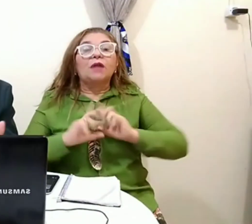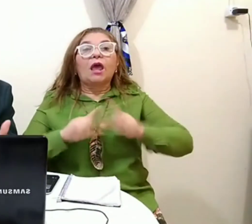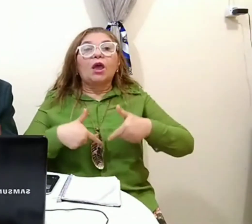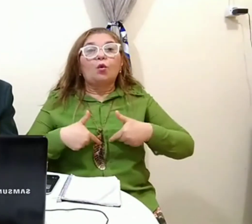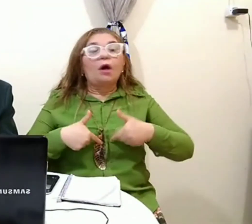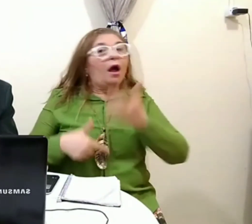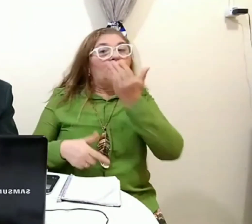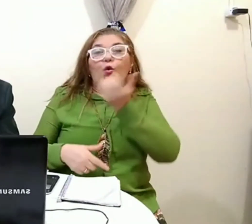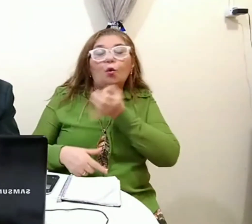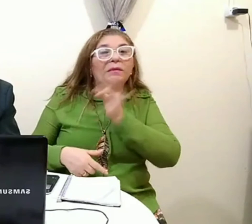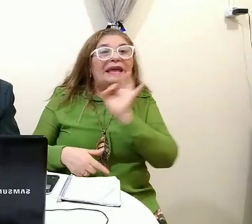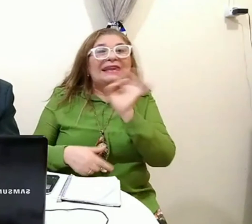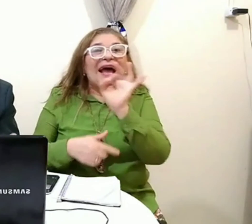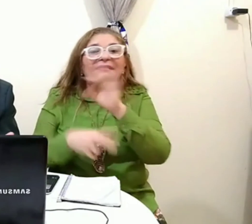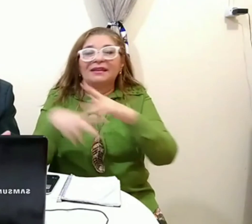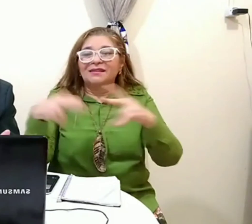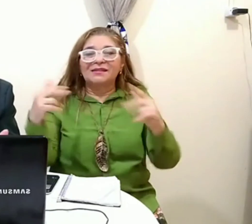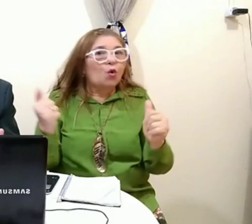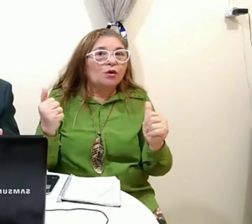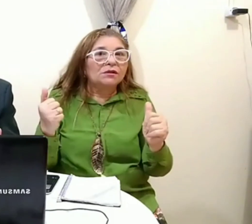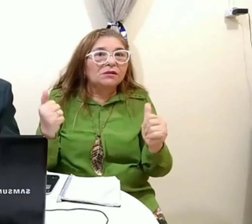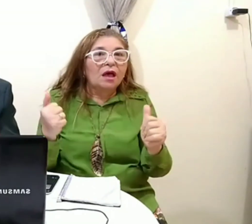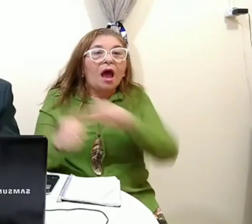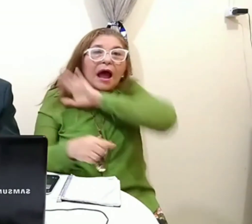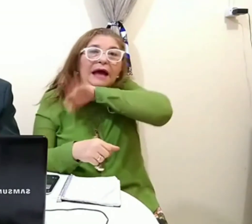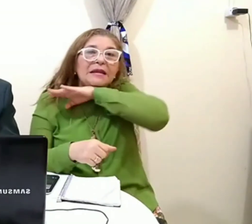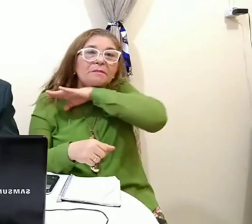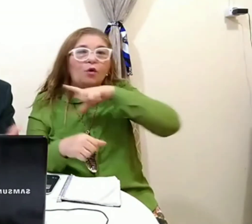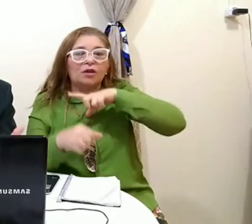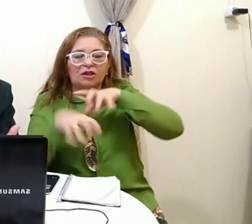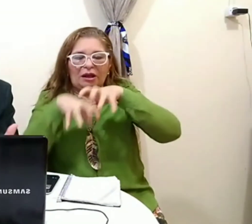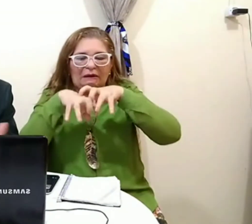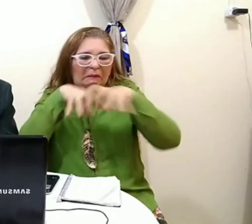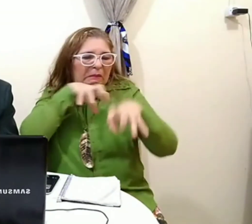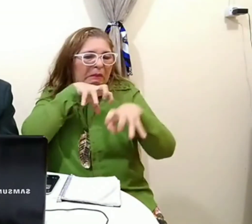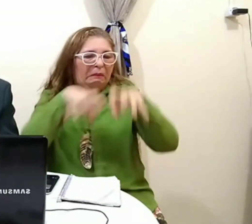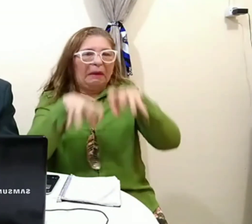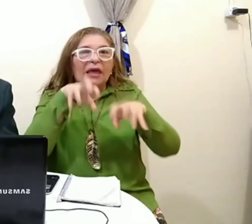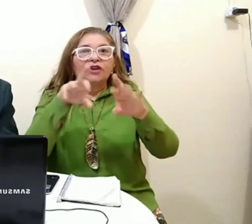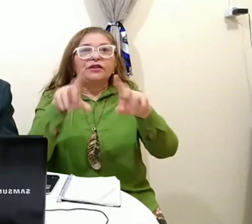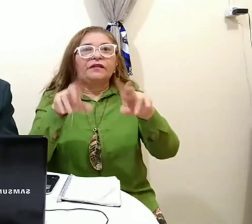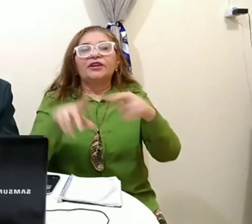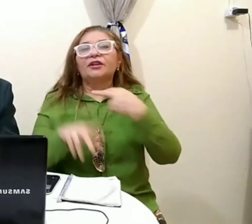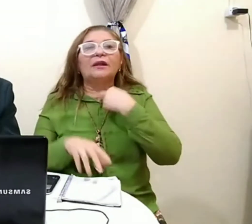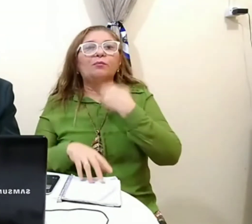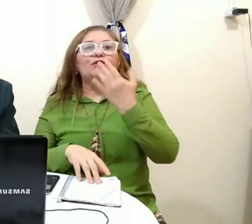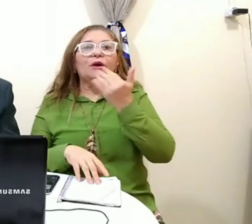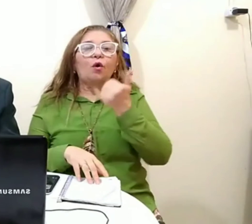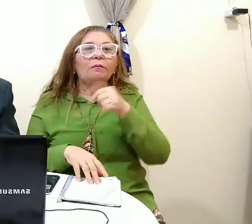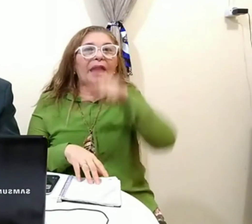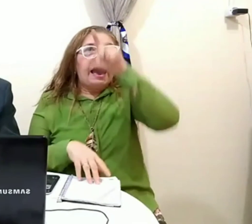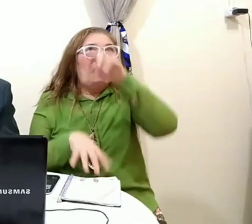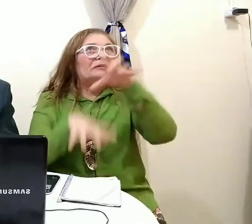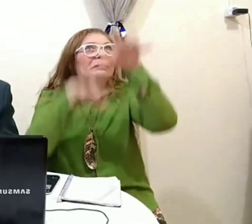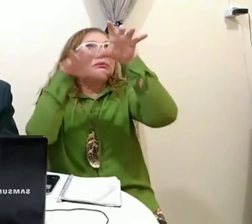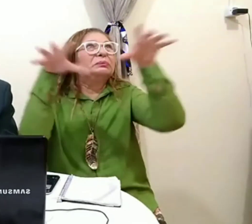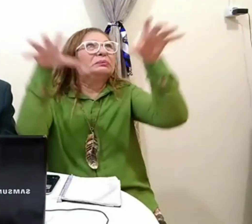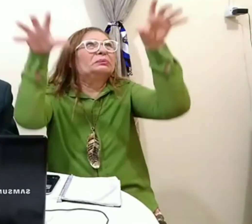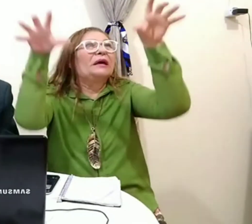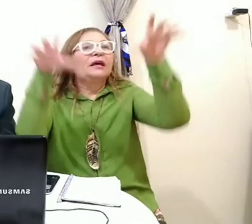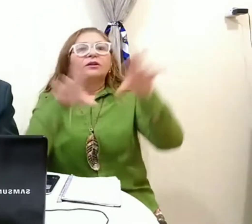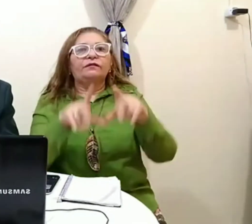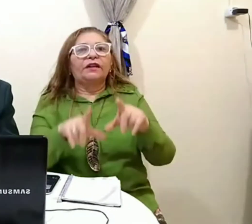série de coisas que eles não podiam comer, quadrúpedes, répteis e aves dos céus, jamais eles iriam fazer isto. Mas uma segunda